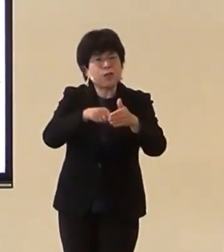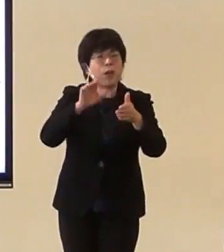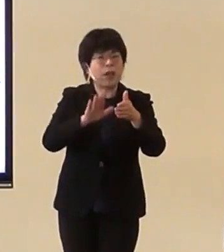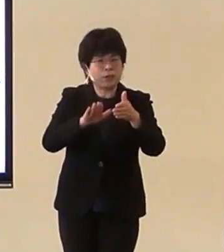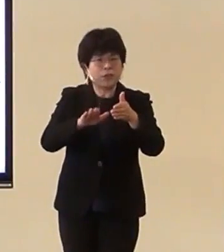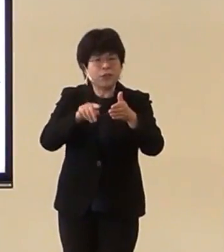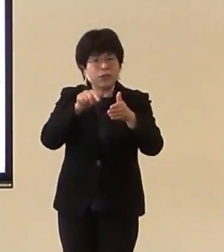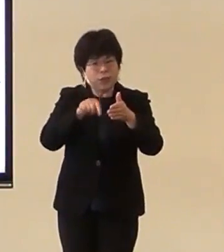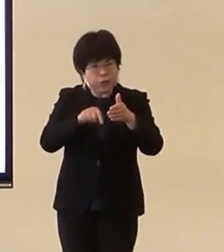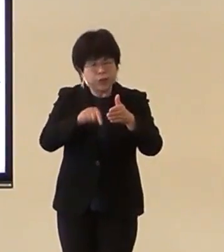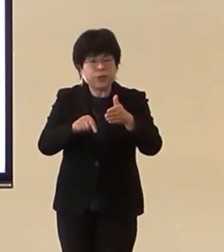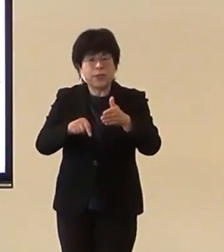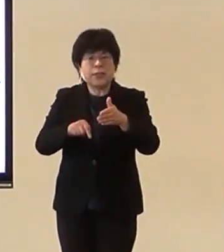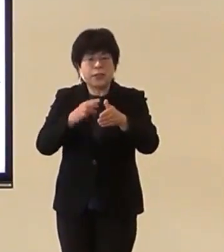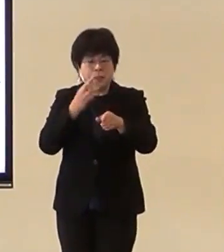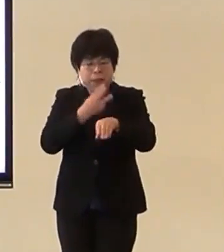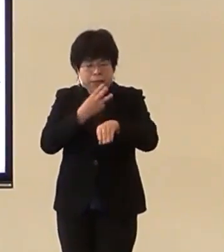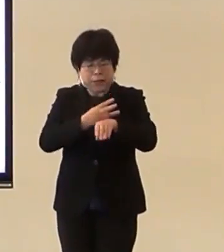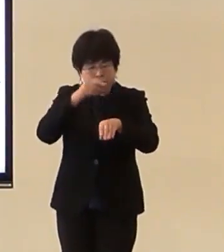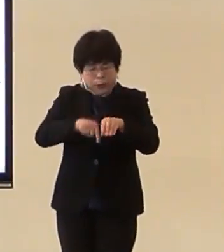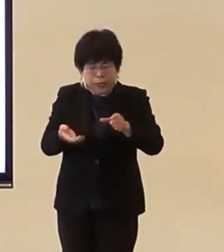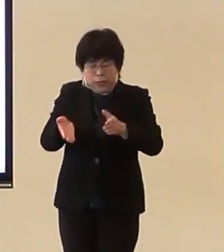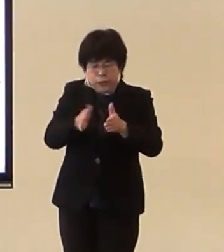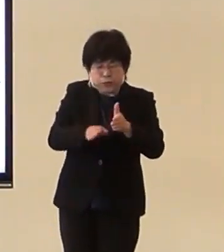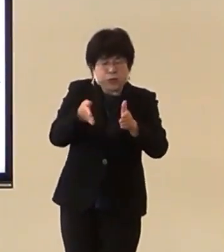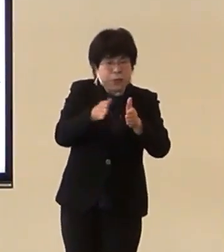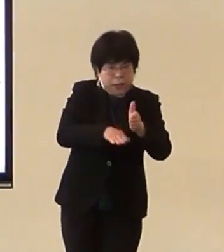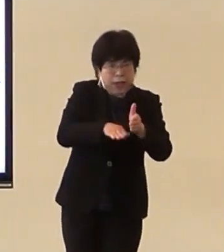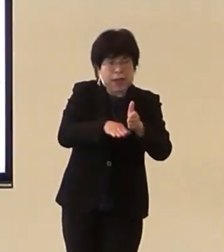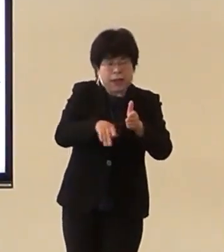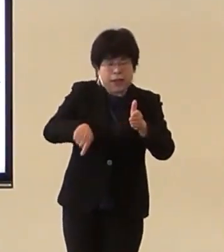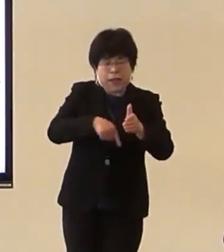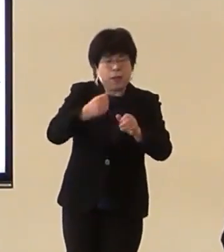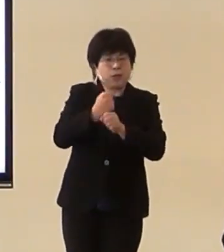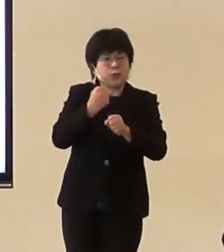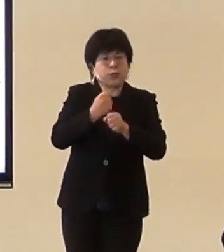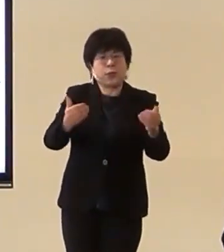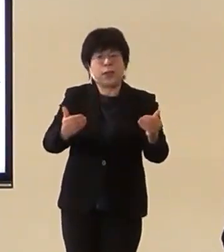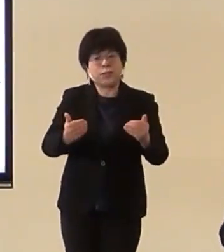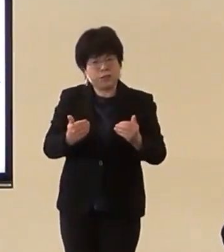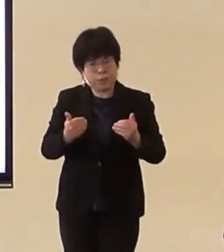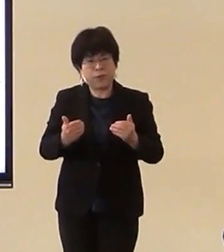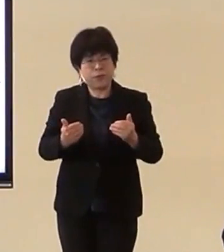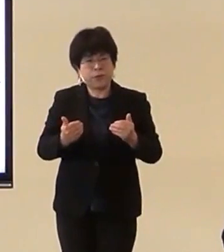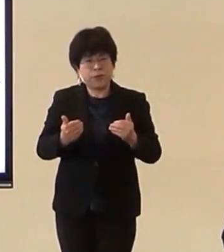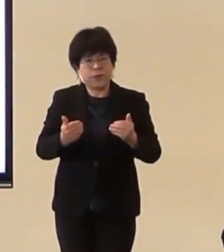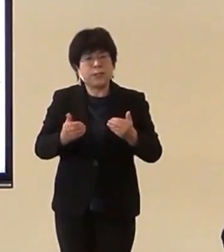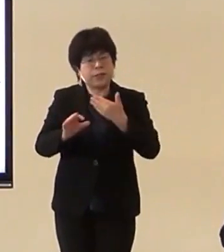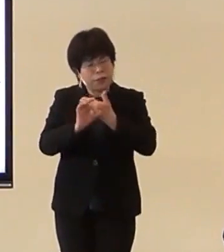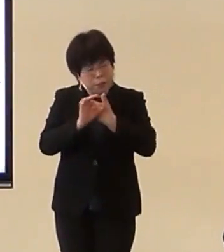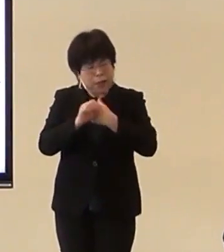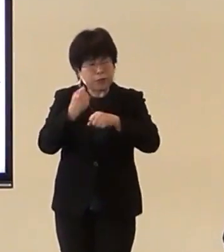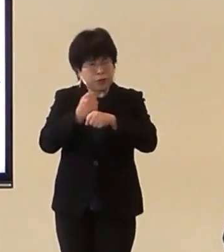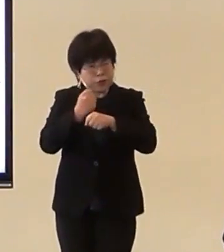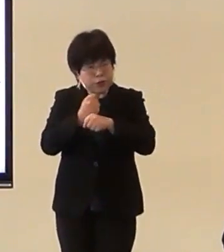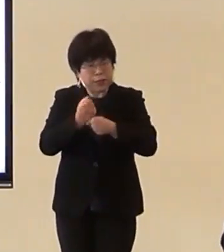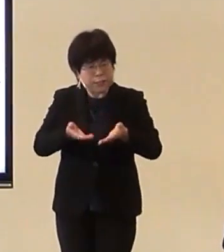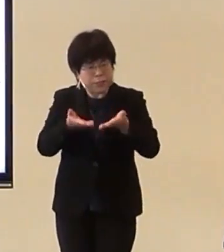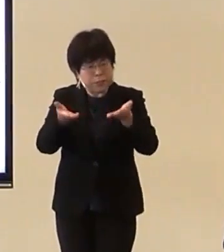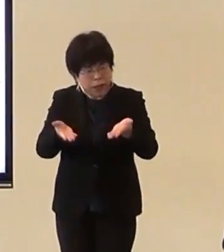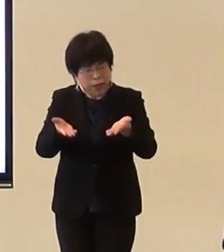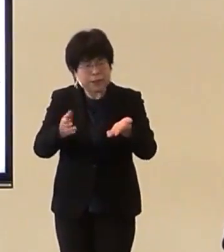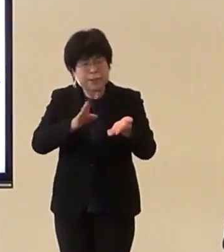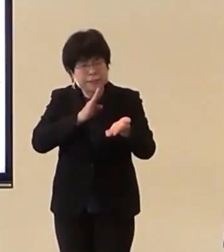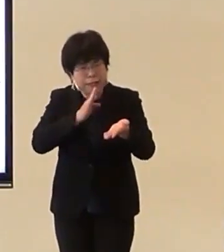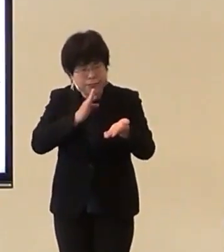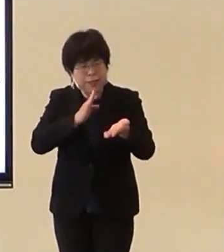落とし込んで現実動くかどうか、これはある面ではシミュレーションしてトレーニングして動かさ